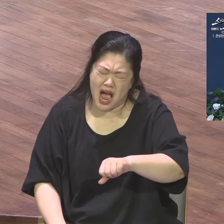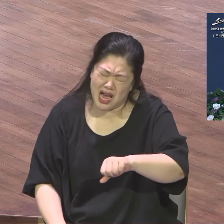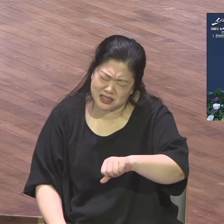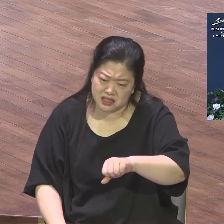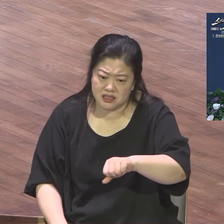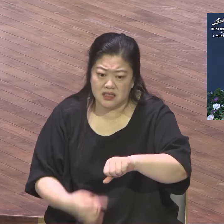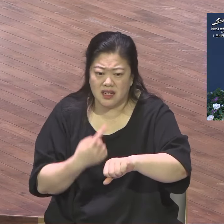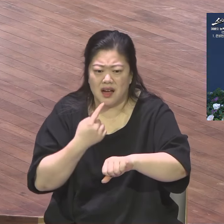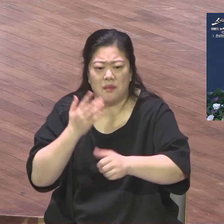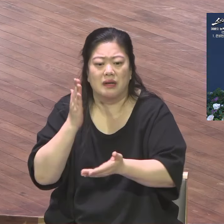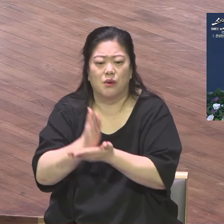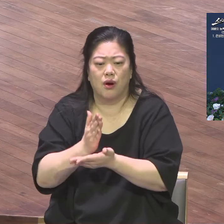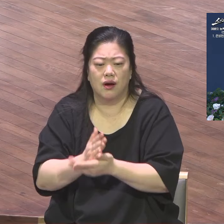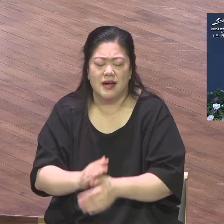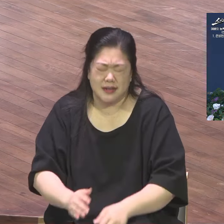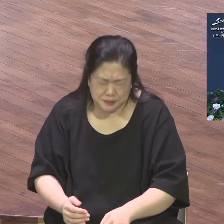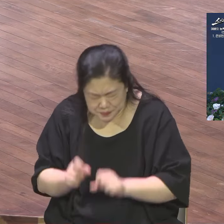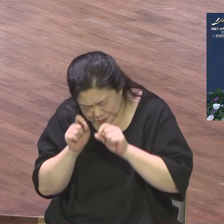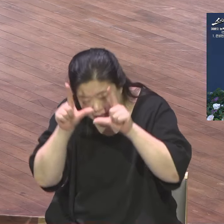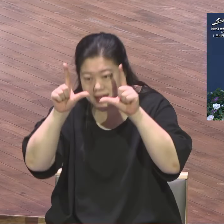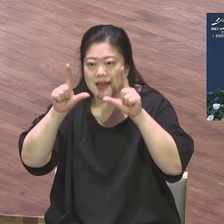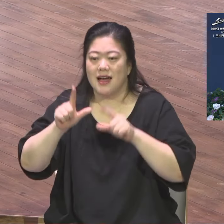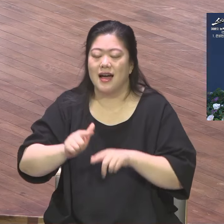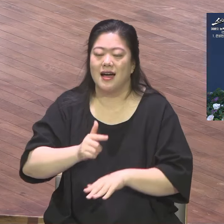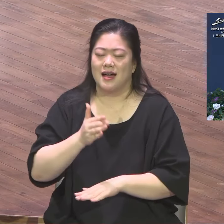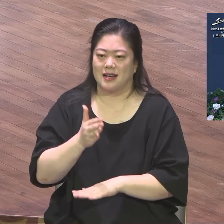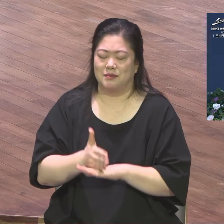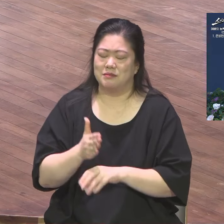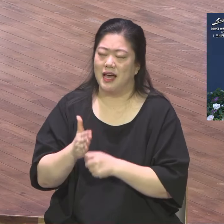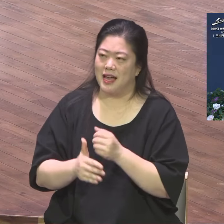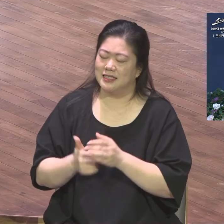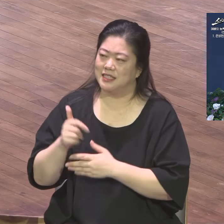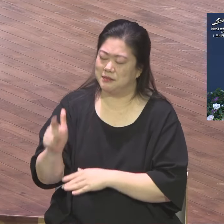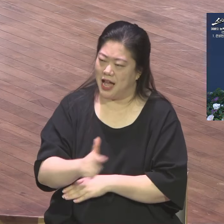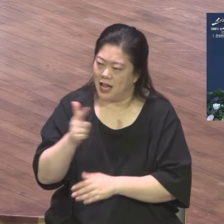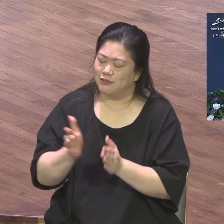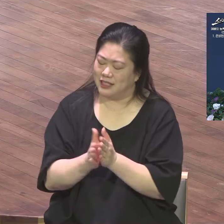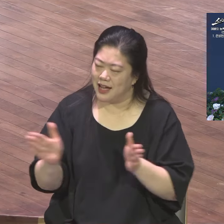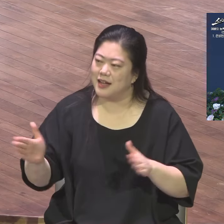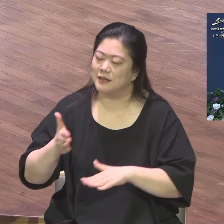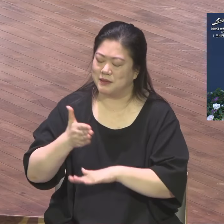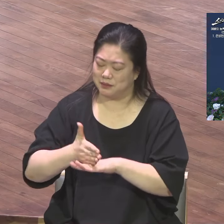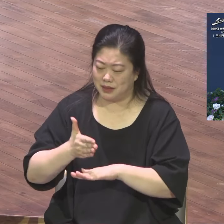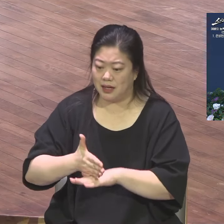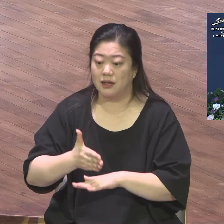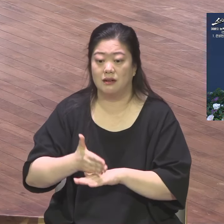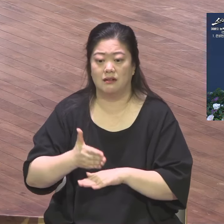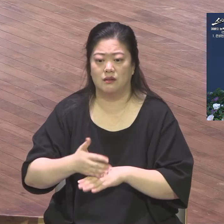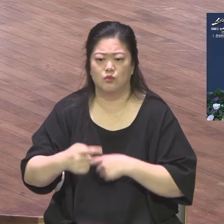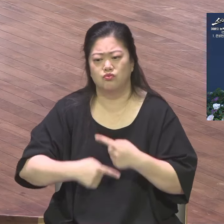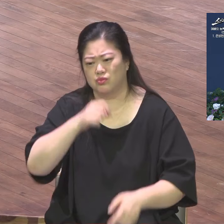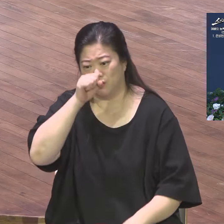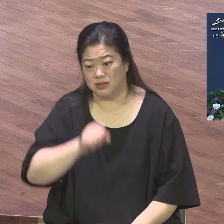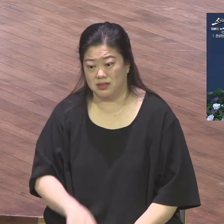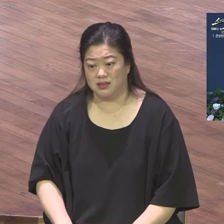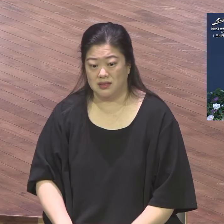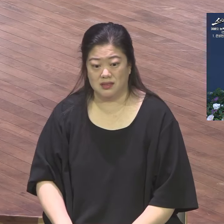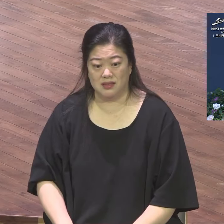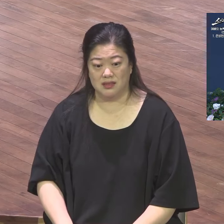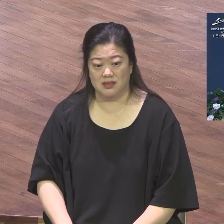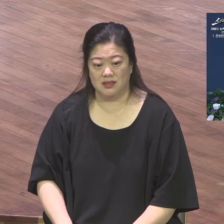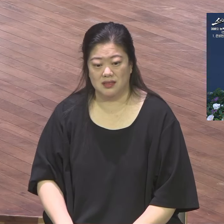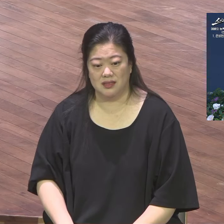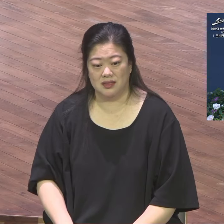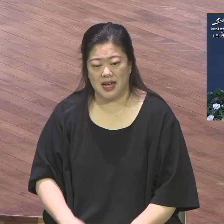물론이고, 우리가 하나님 앞에 나와 예배를 드릴 수 있는 이 존재가 되었다는 그 자체, 내가 하나님 앞에 나와 예배할 수 있는 이 자체, 이게